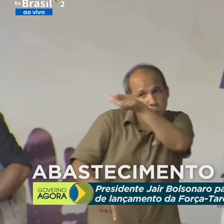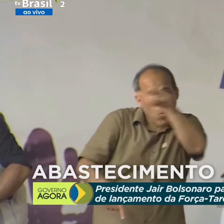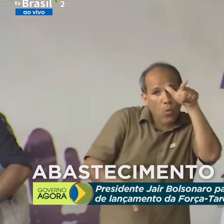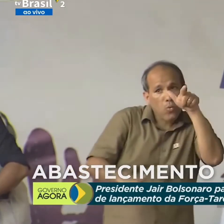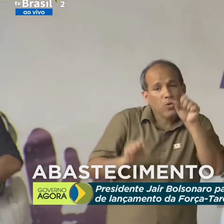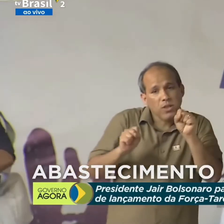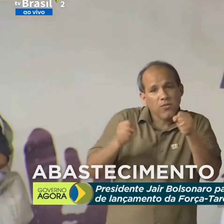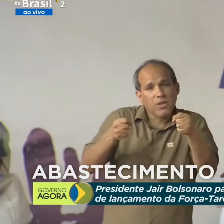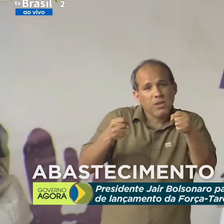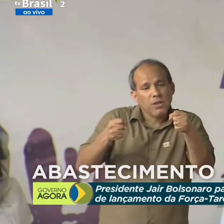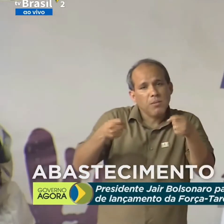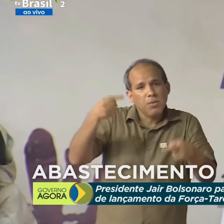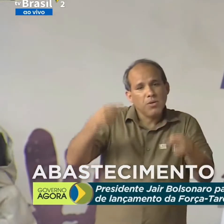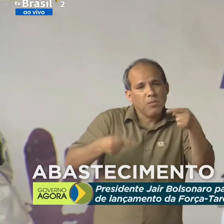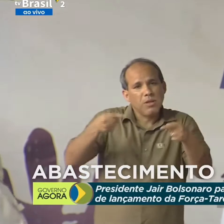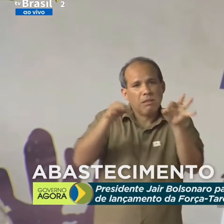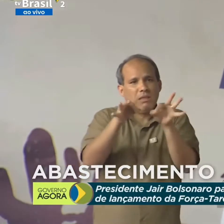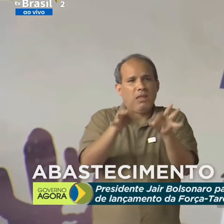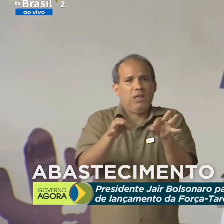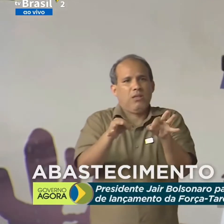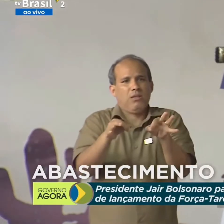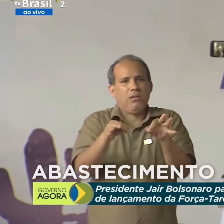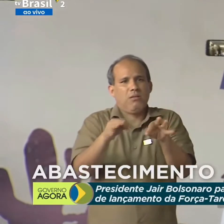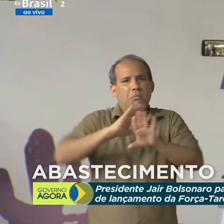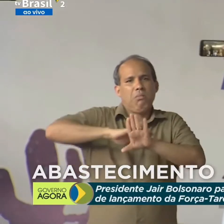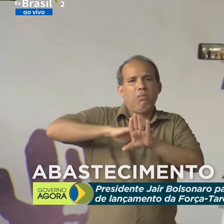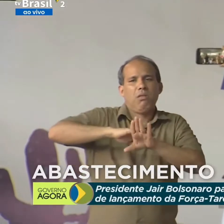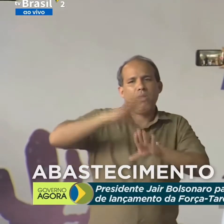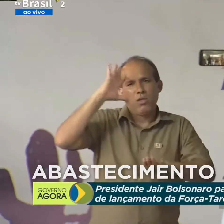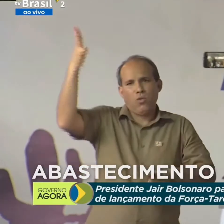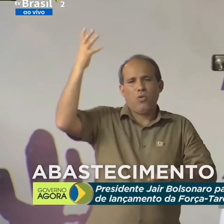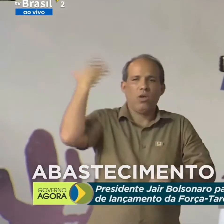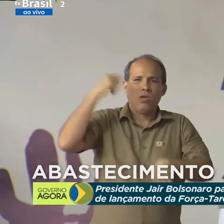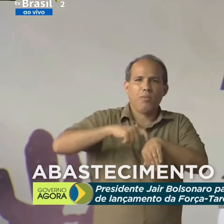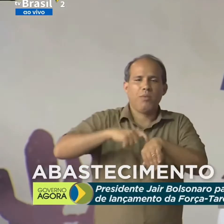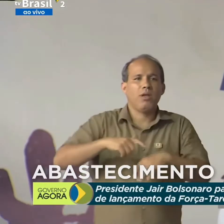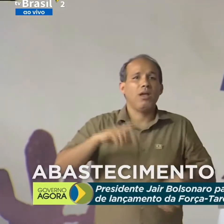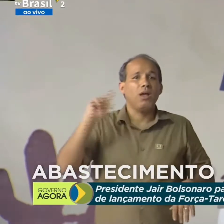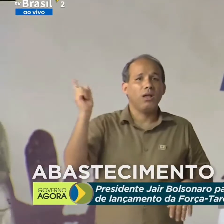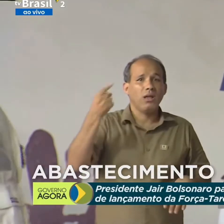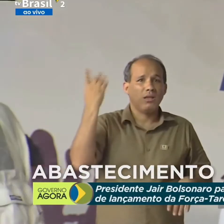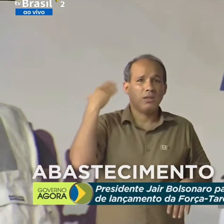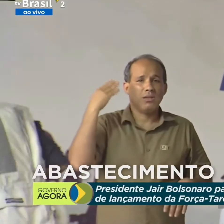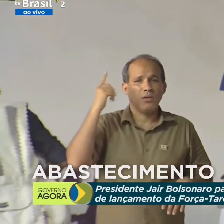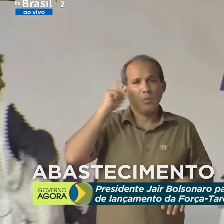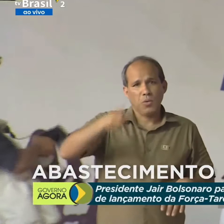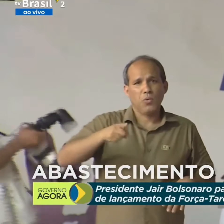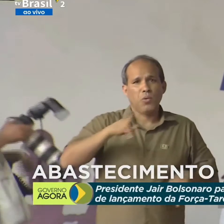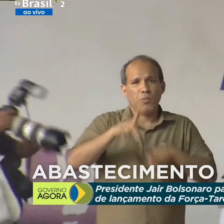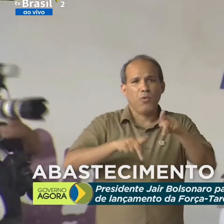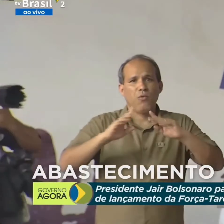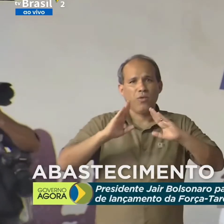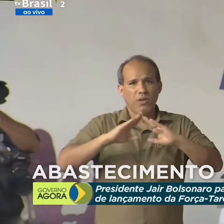defendiam o politicamente correto tomaram naquele momento. Quando obrigaram a nossa população a ficar em